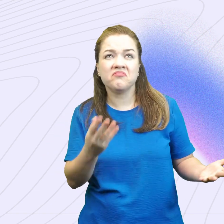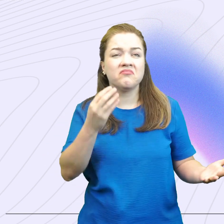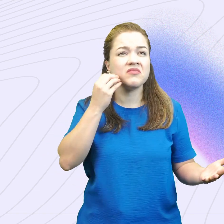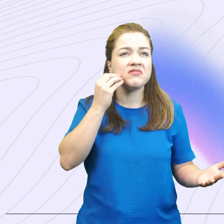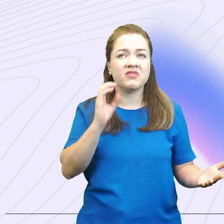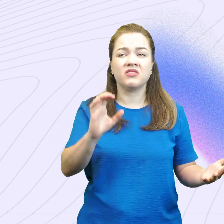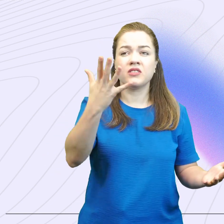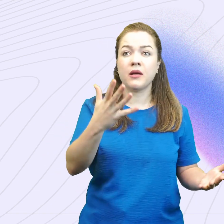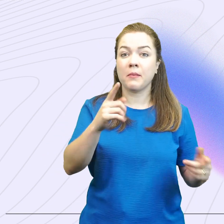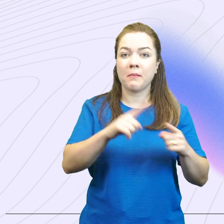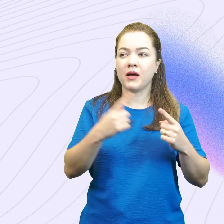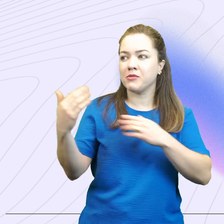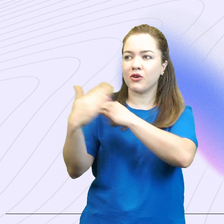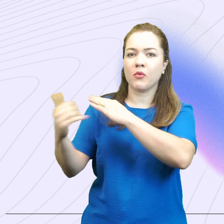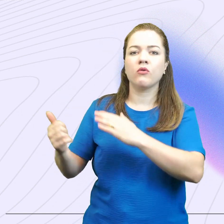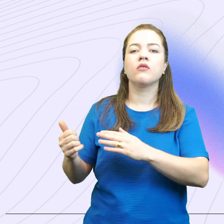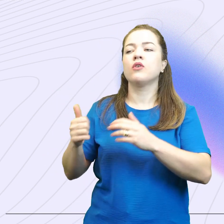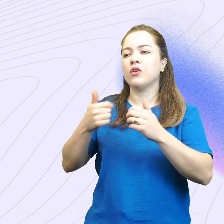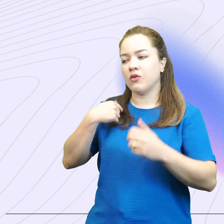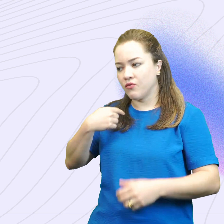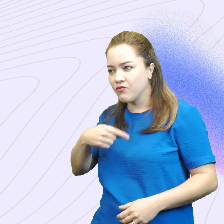possibilidade de atender o chamado do Mestre.